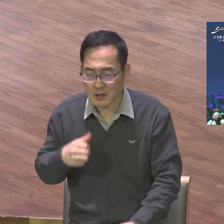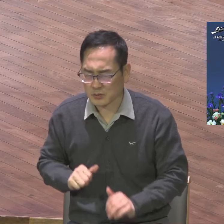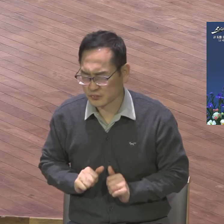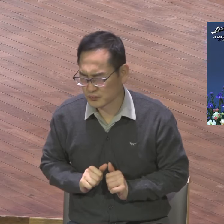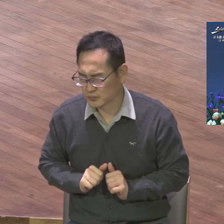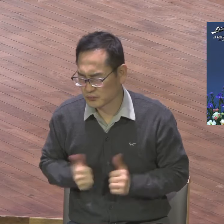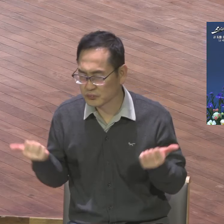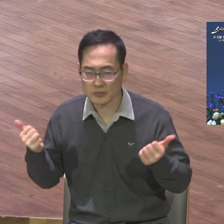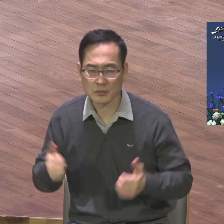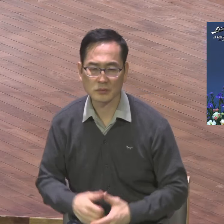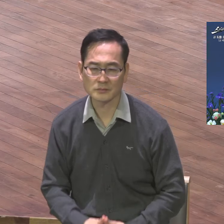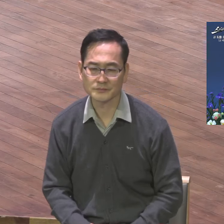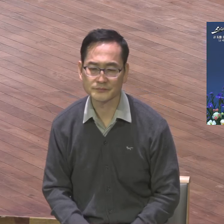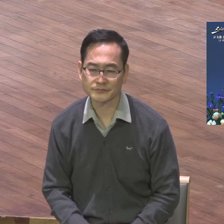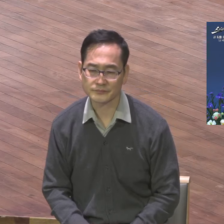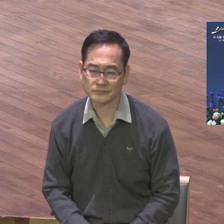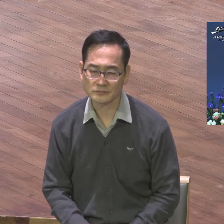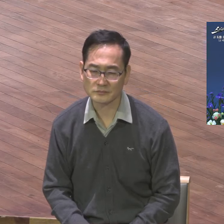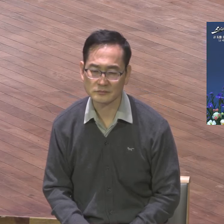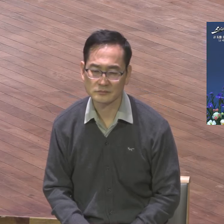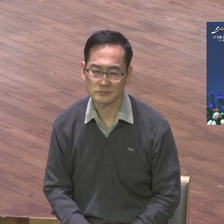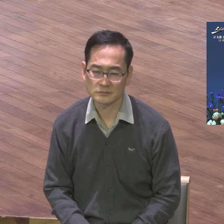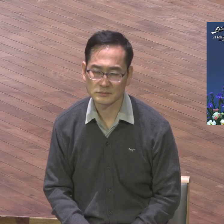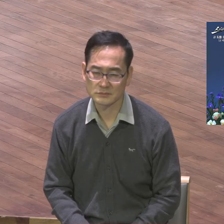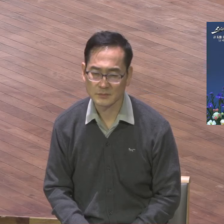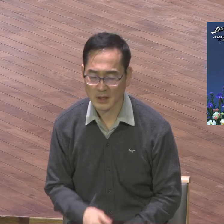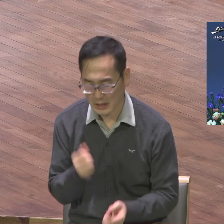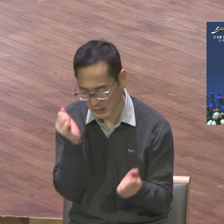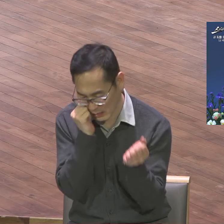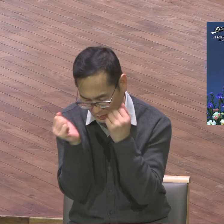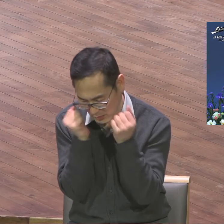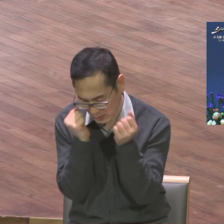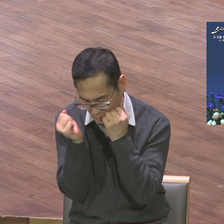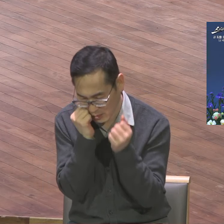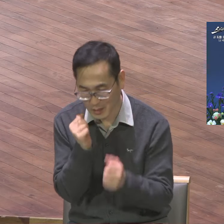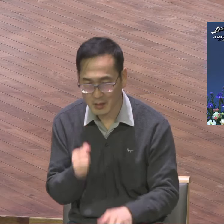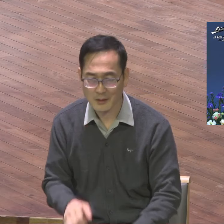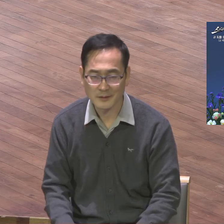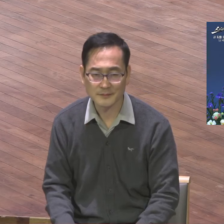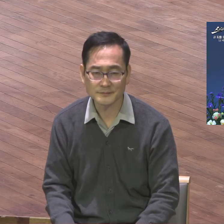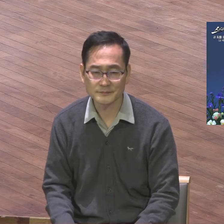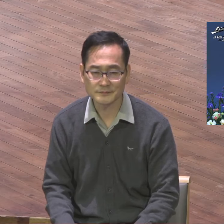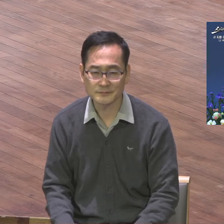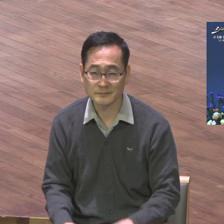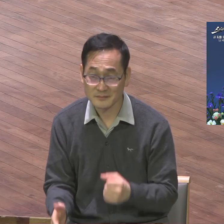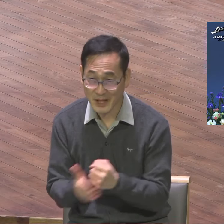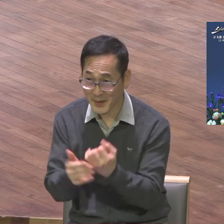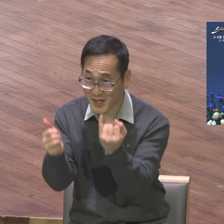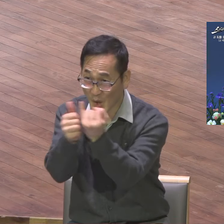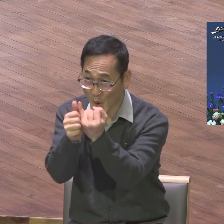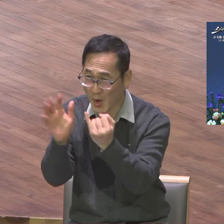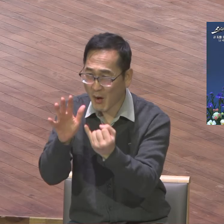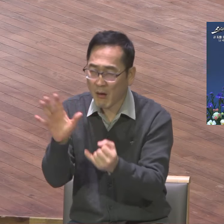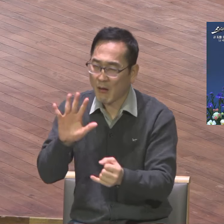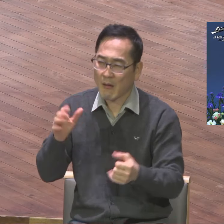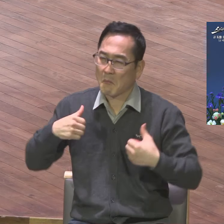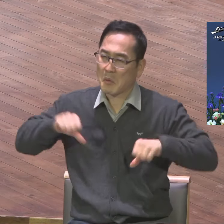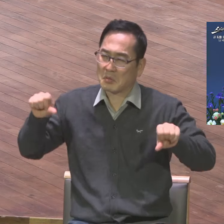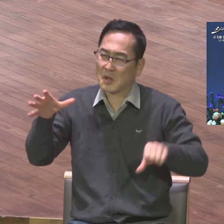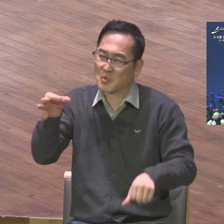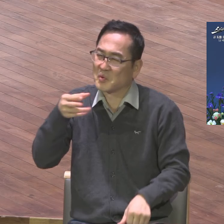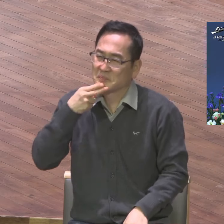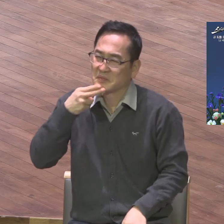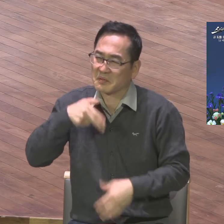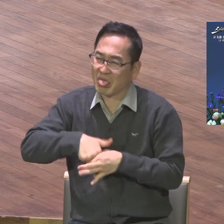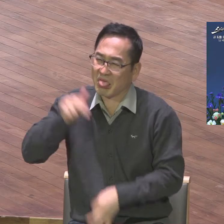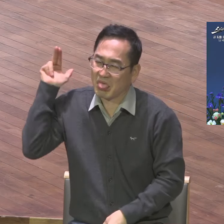다중 고통을 지금 당하고 있는 그런 현실이다. 그래서 결혼하지 않는 청년들 많이 있는데